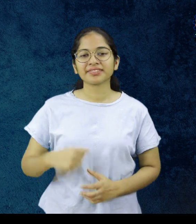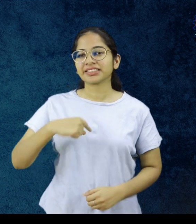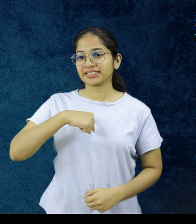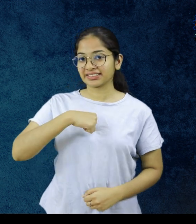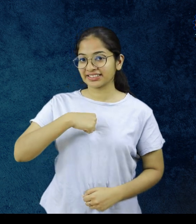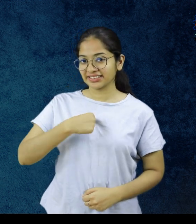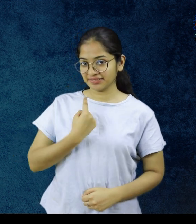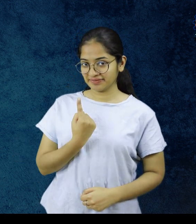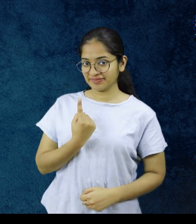खुद